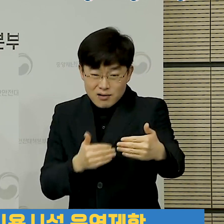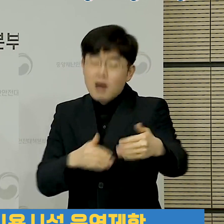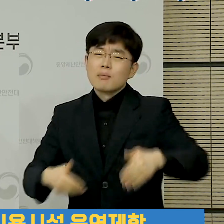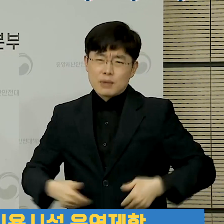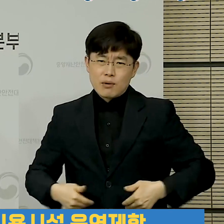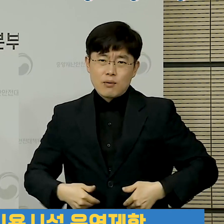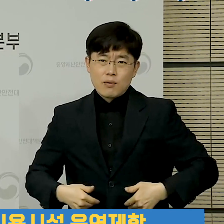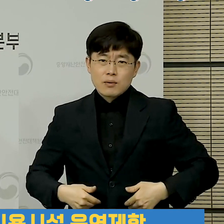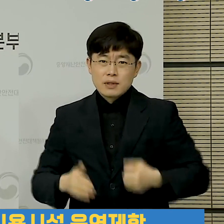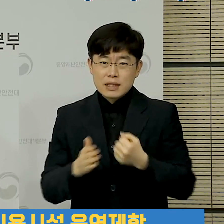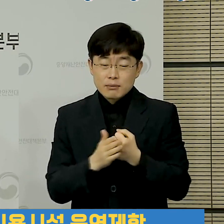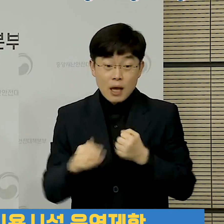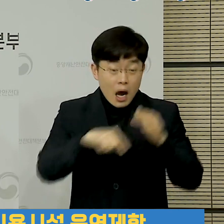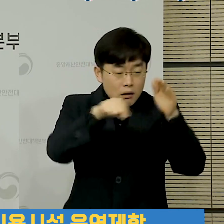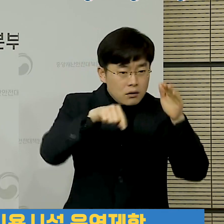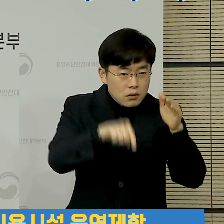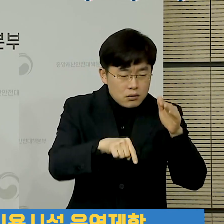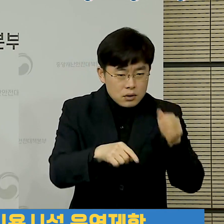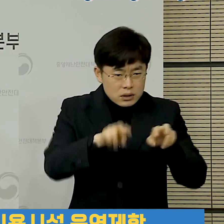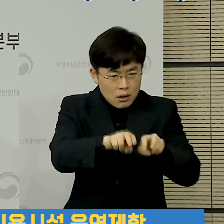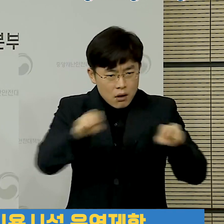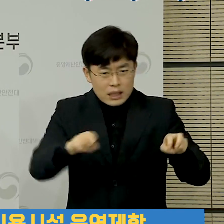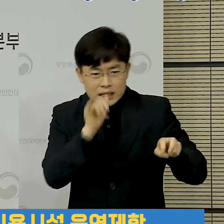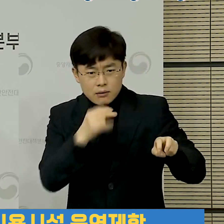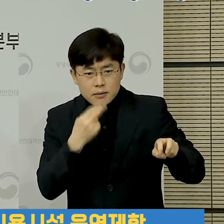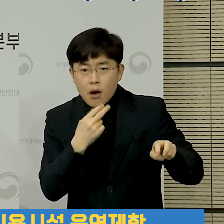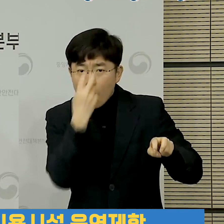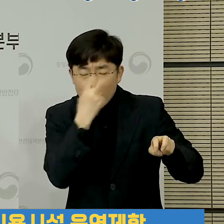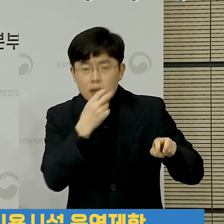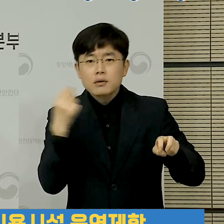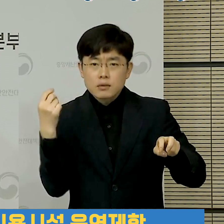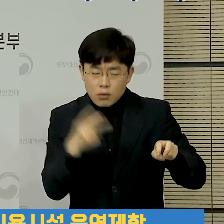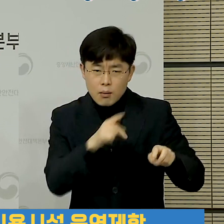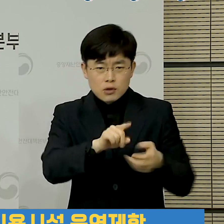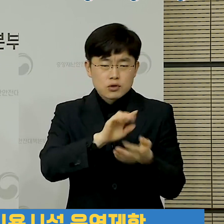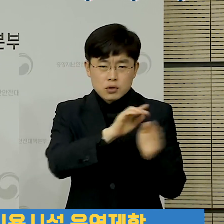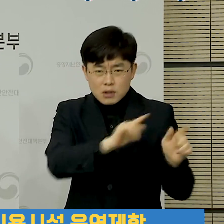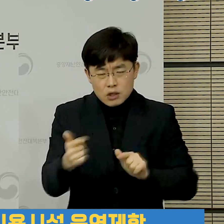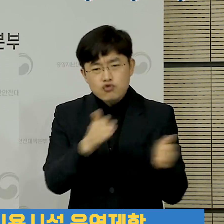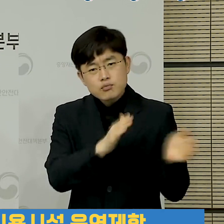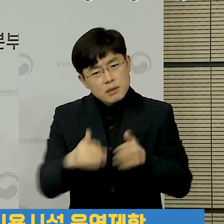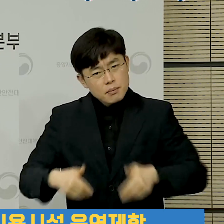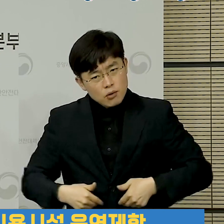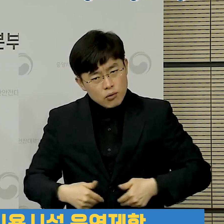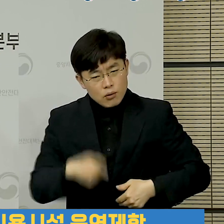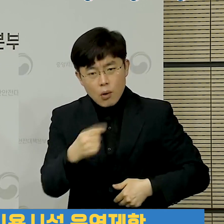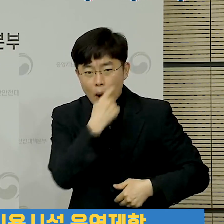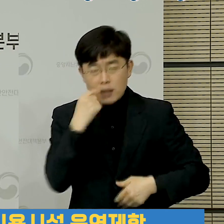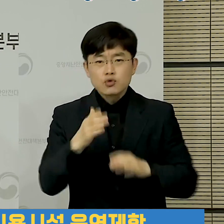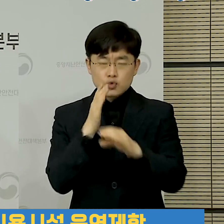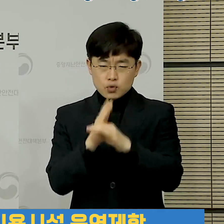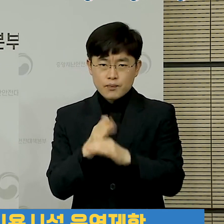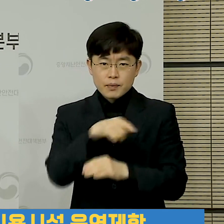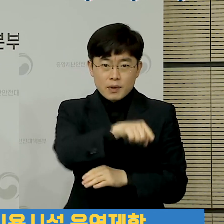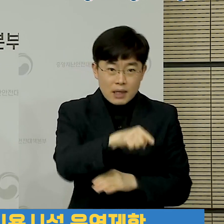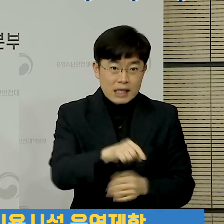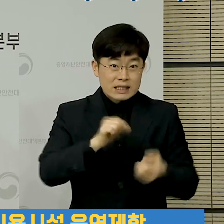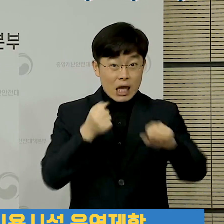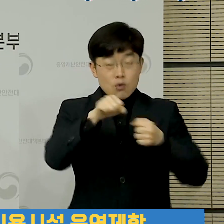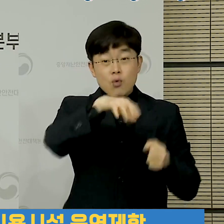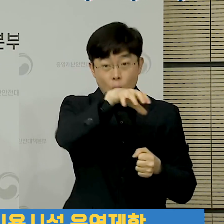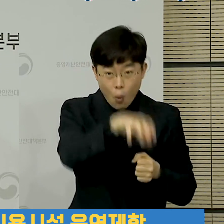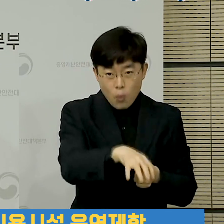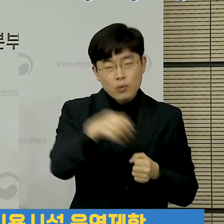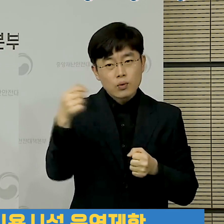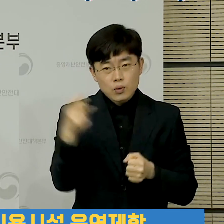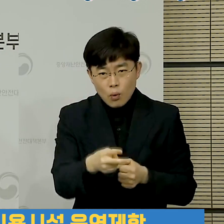따른 운영 제한 명령이 적용되고 있습니다. 실내 체육시설은 체력단련장, 체육도장, 무도학원,